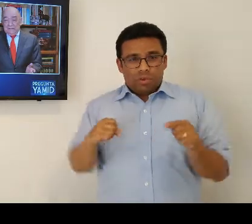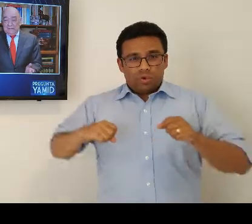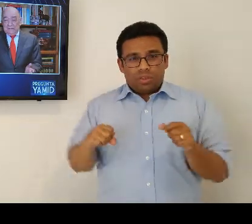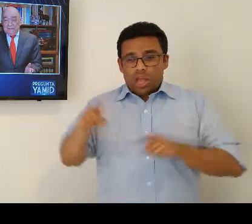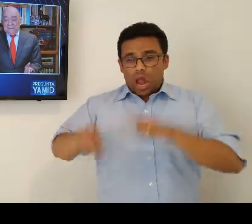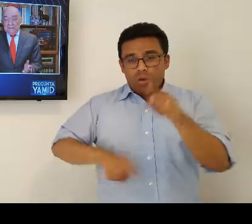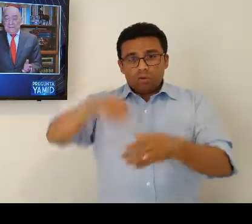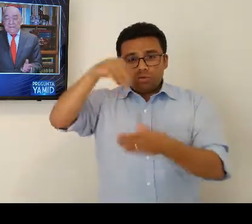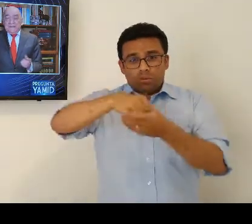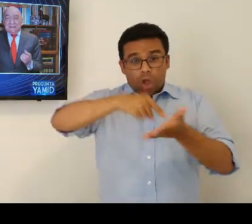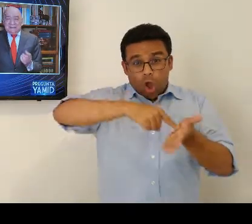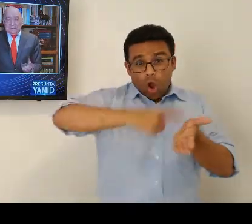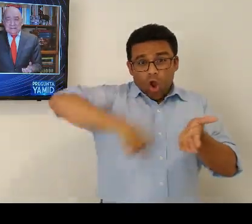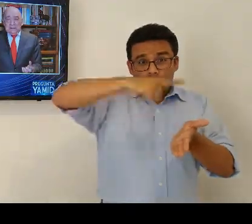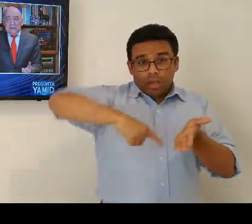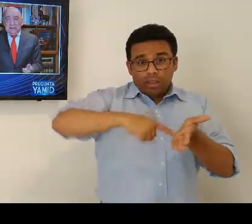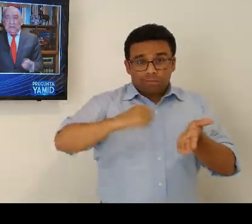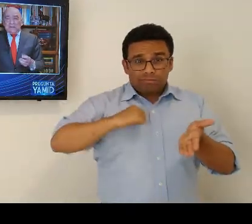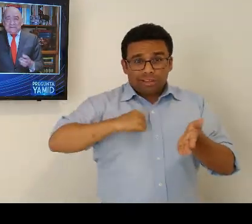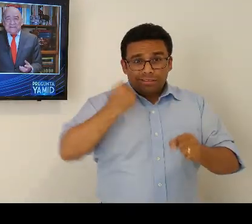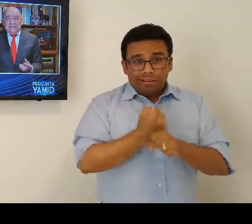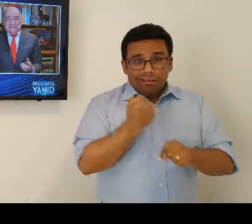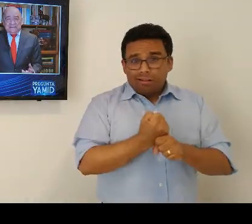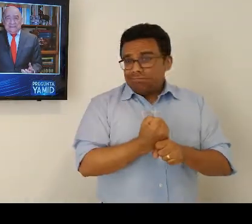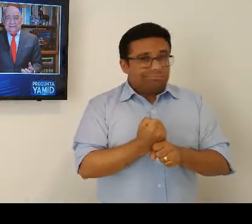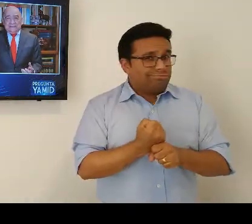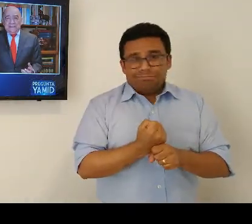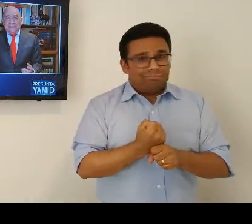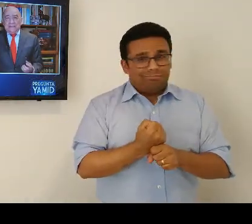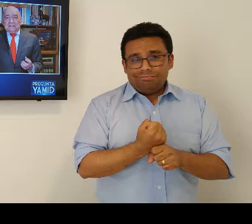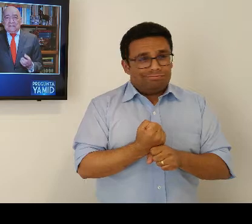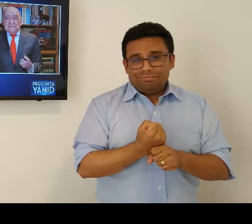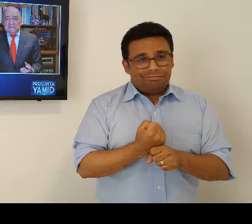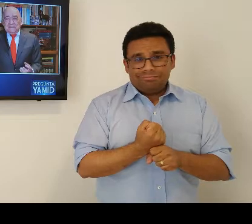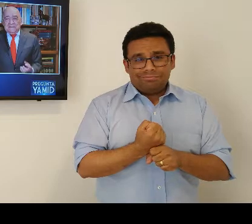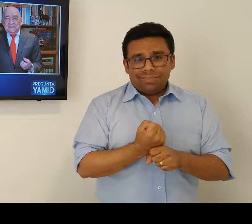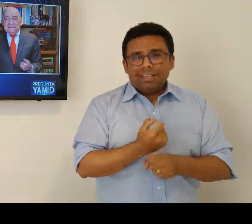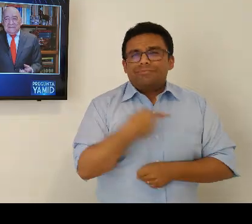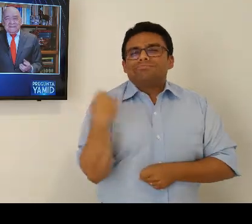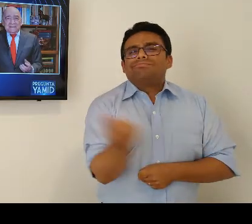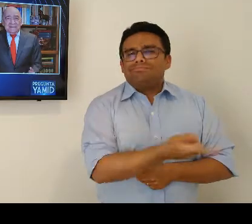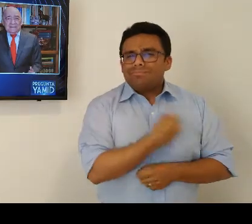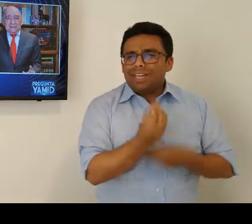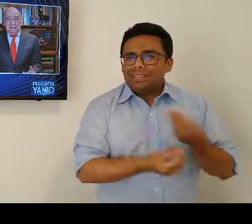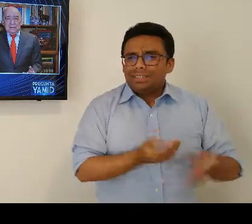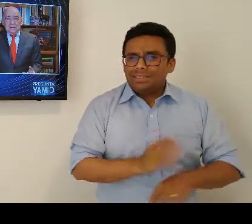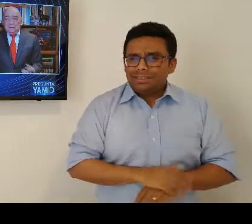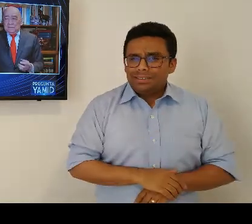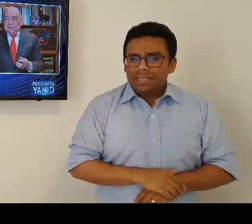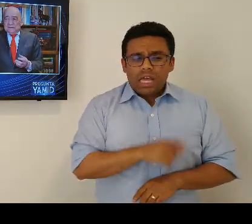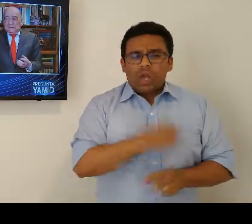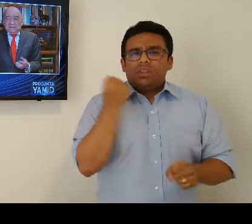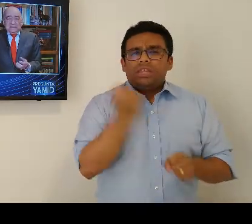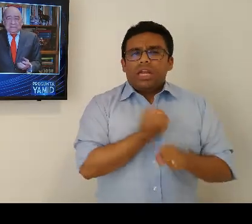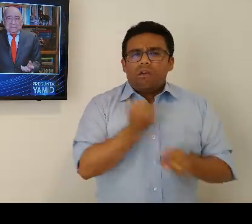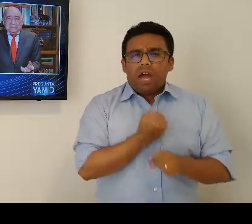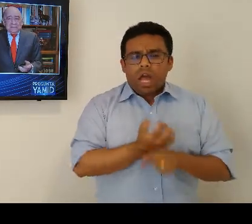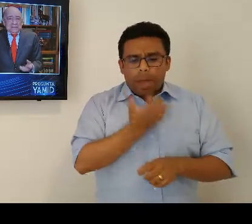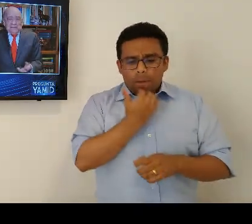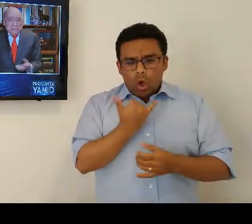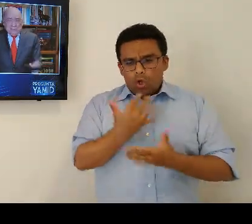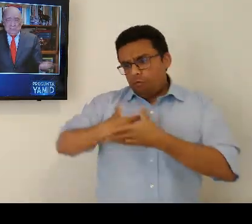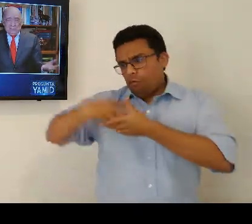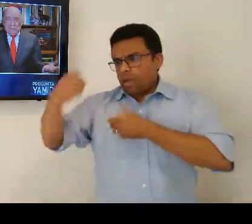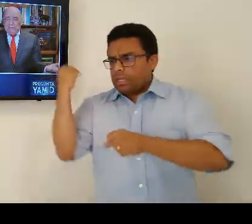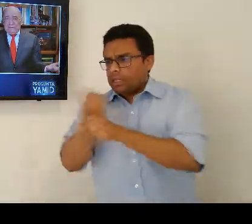informal. ¿Qué hacer con esta gente que vive del día a día, que son